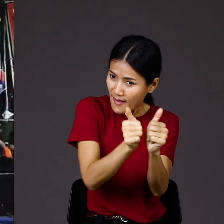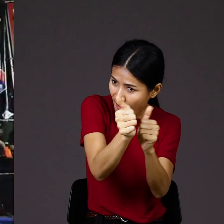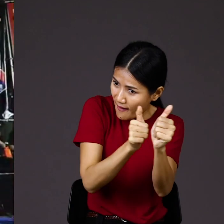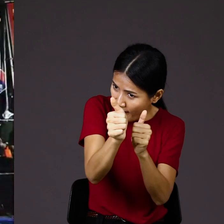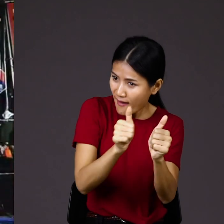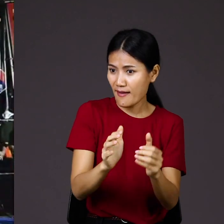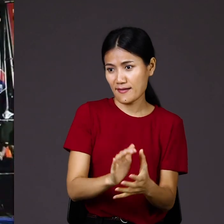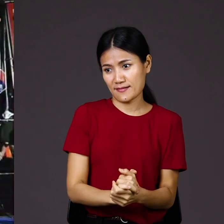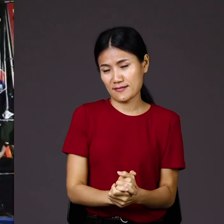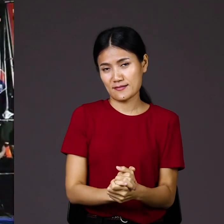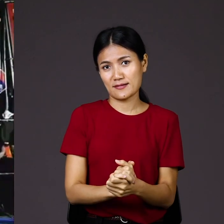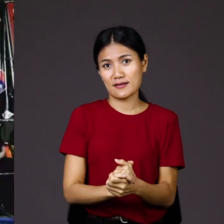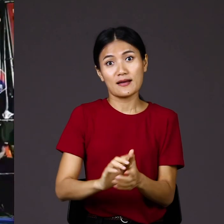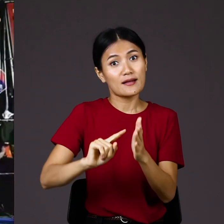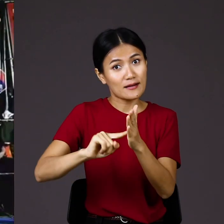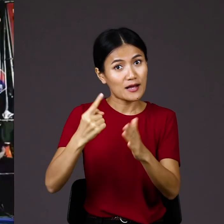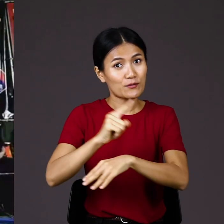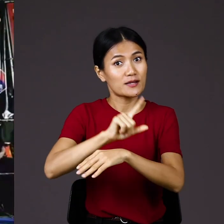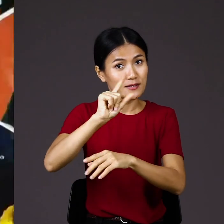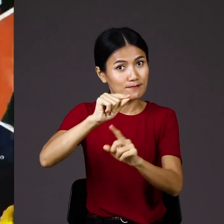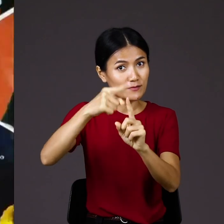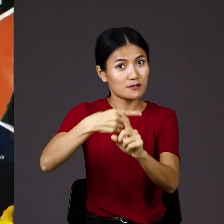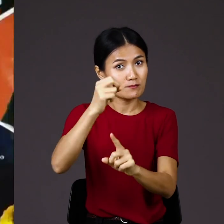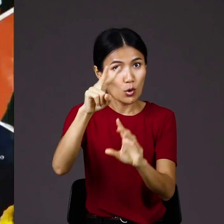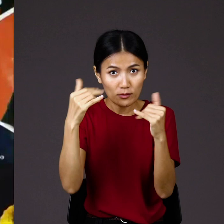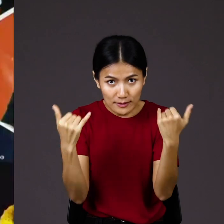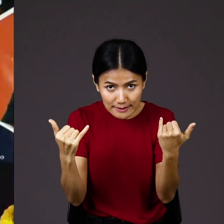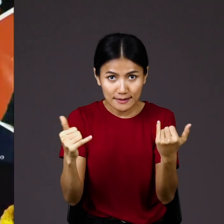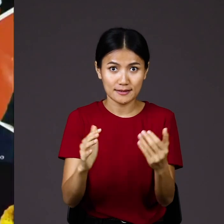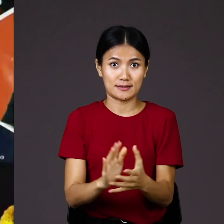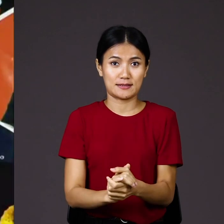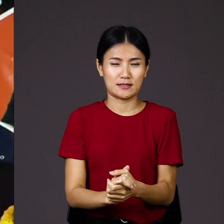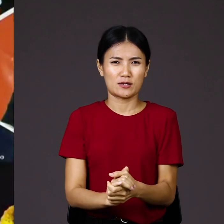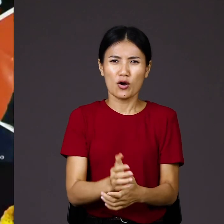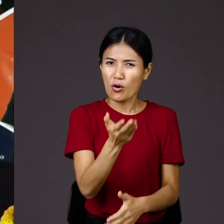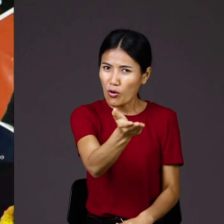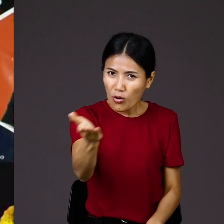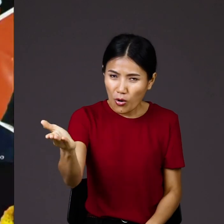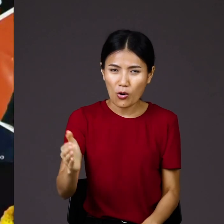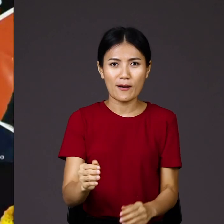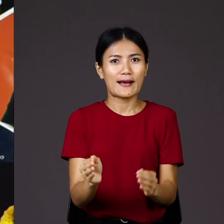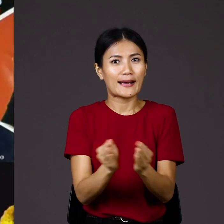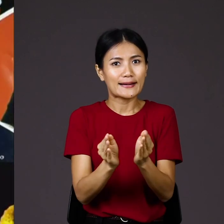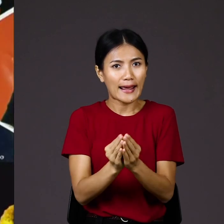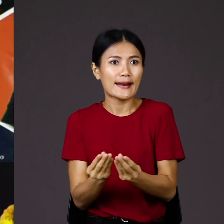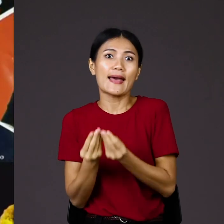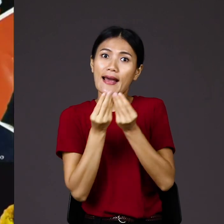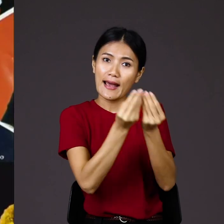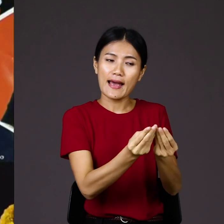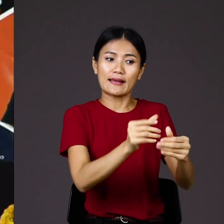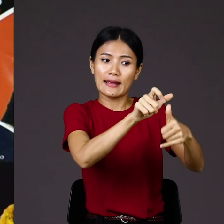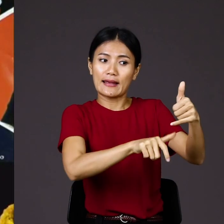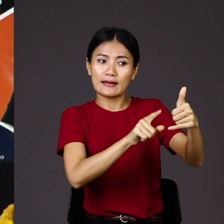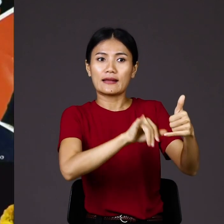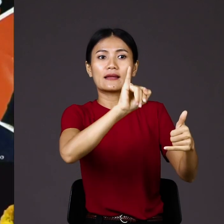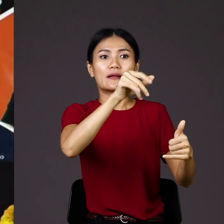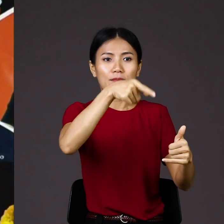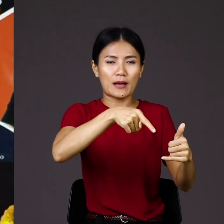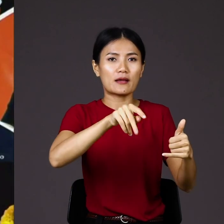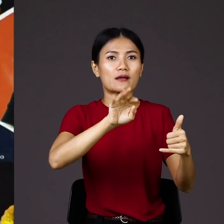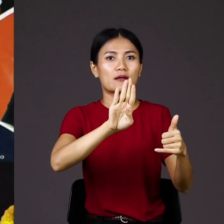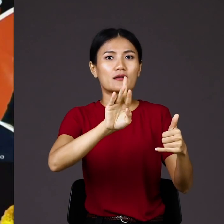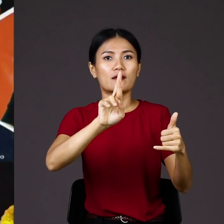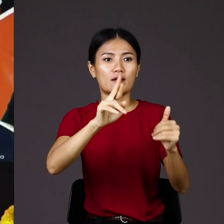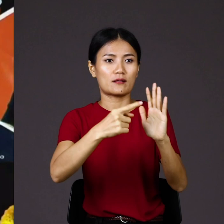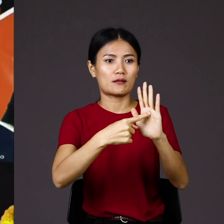ต้องเริ่มตั้งแต่20ธันวานี้ครับพี่น้อง20ธันวานี้ต้องช่วยกันไปกาหมายเลข1ไพบูลย์กิ